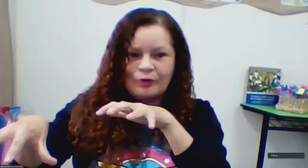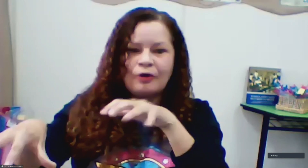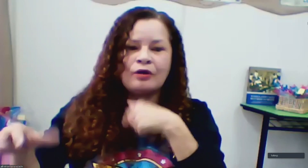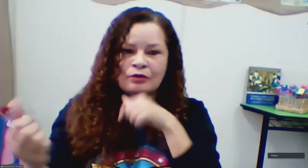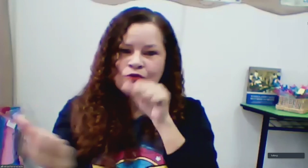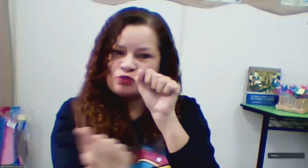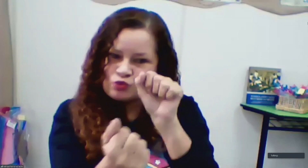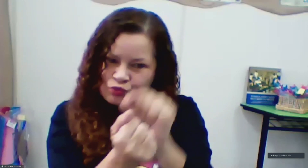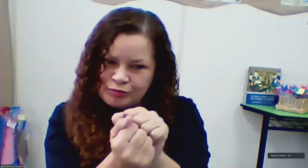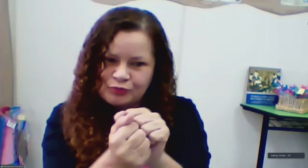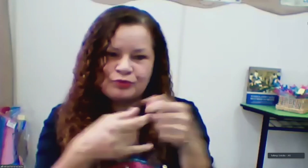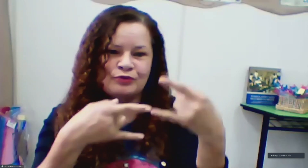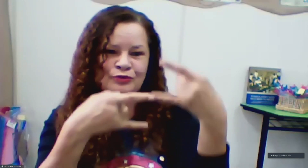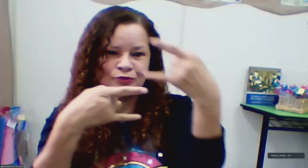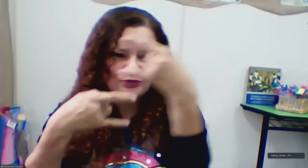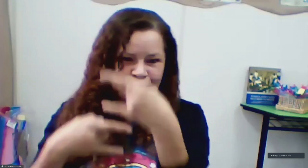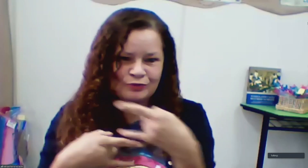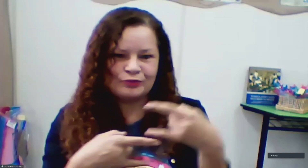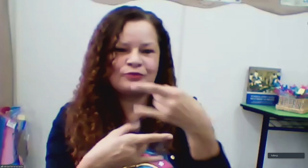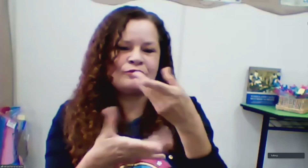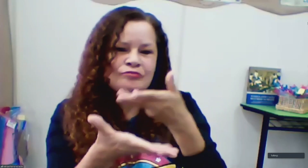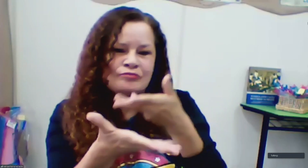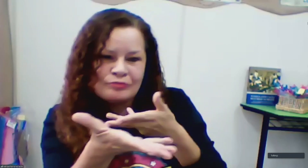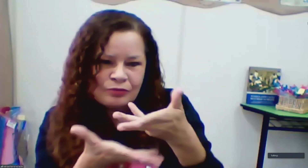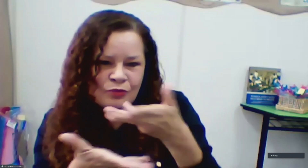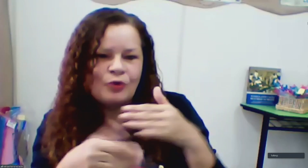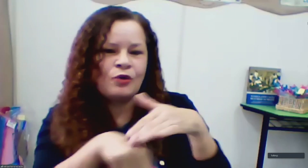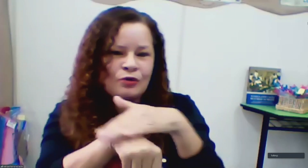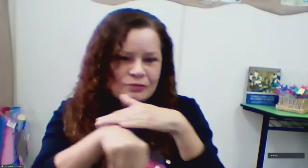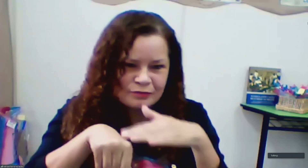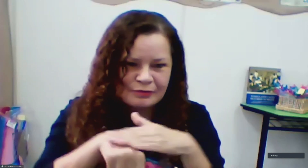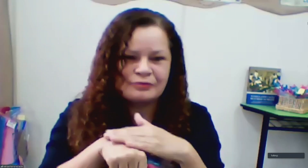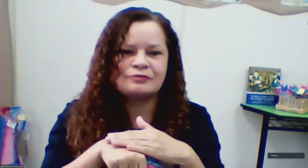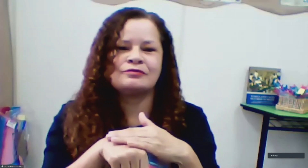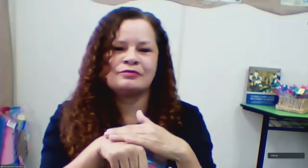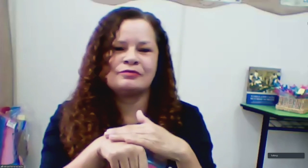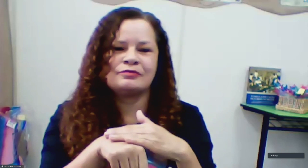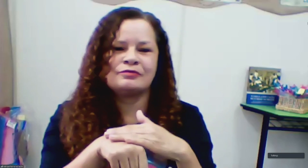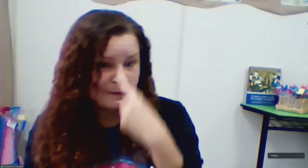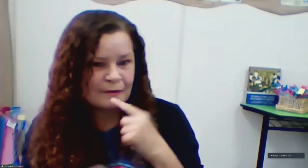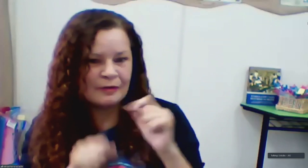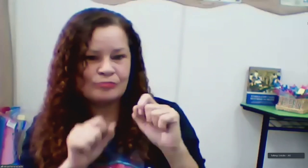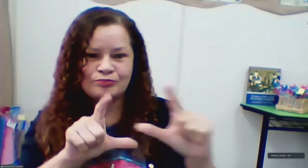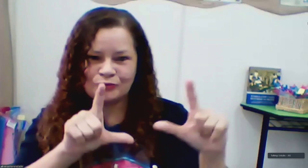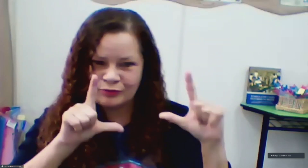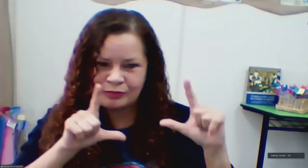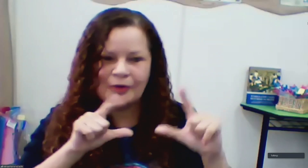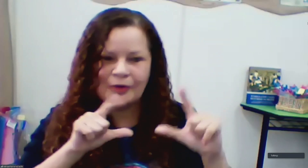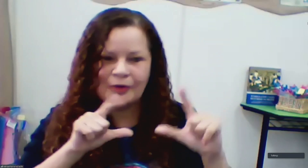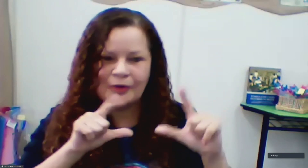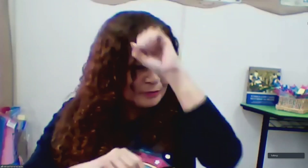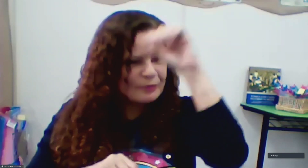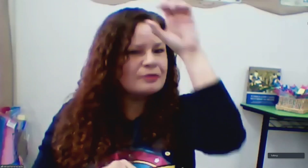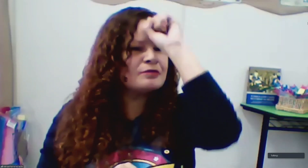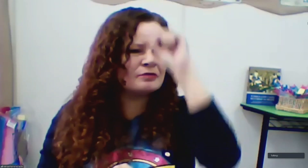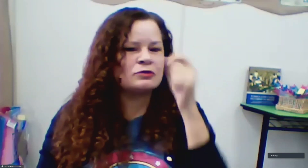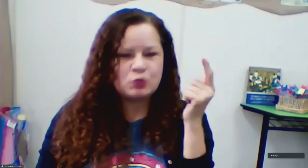que nós estamos vivendo, tem muita live, muito bate-papo, muita conversa, e dá para aprender, sim,